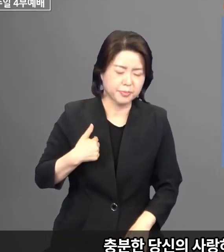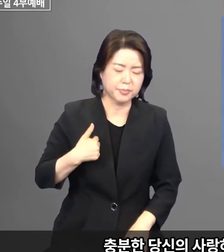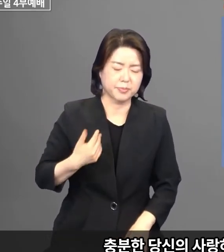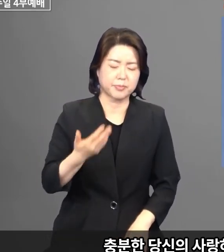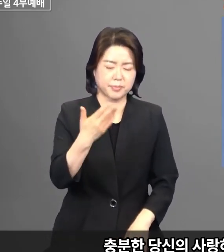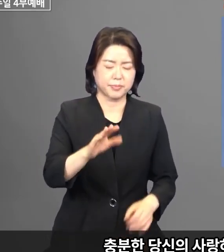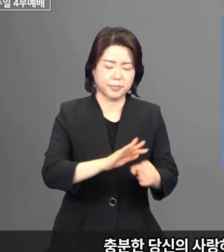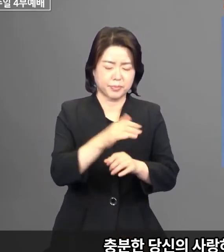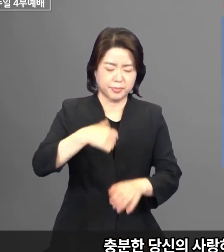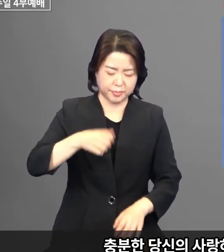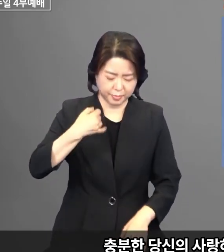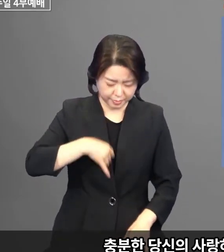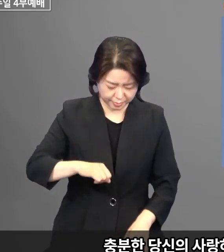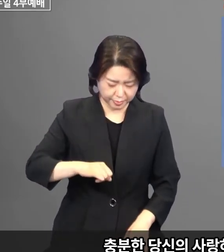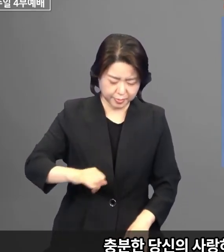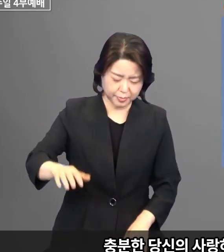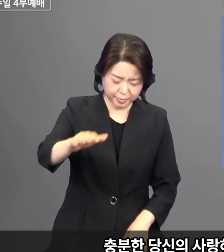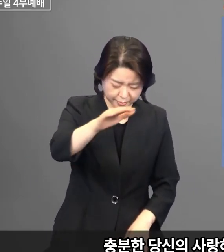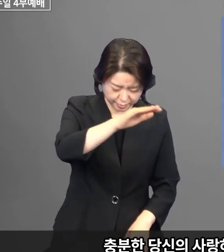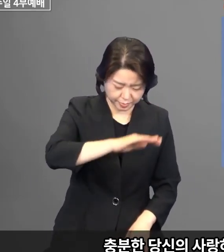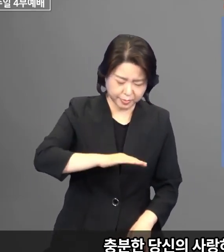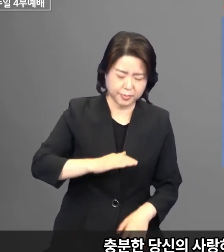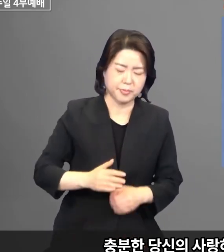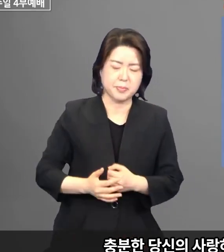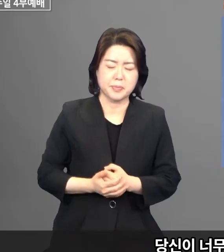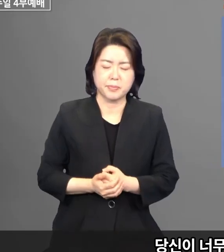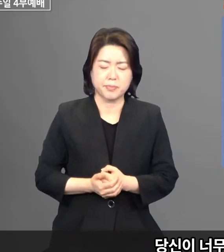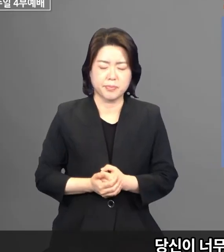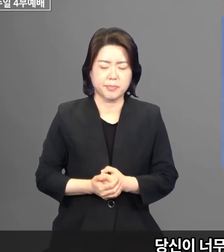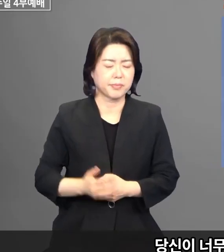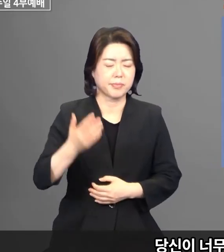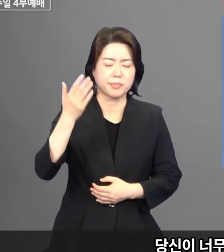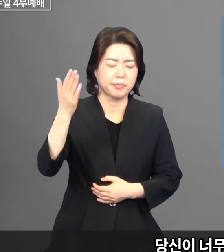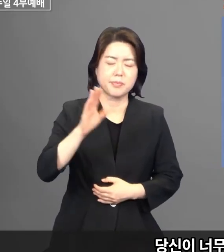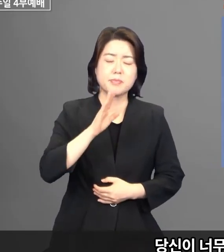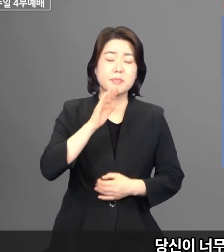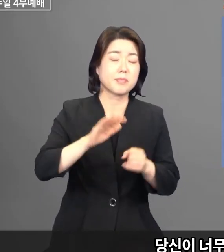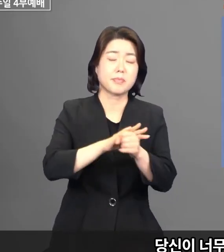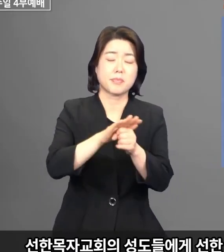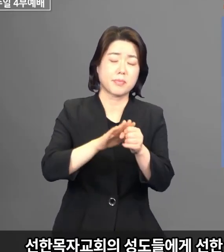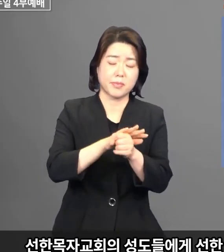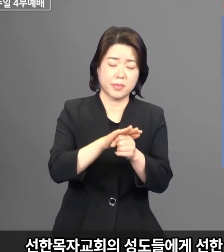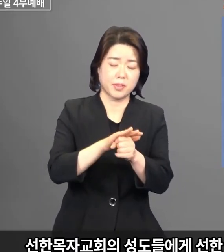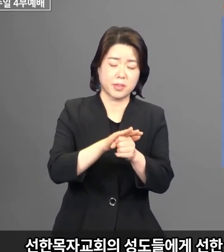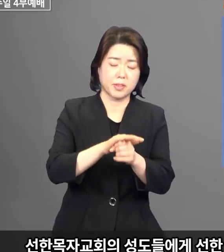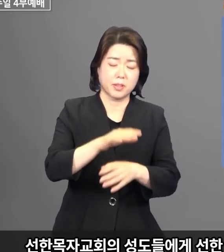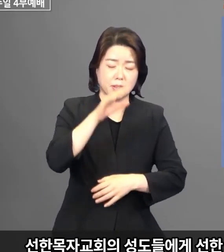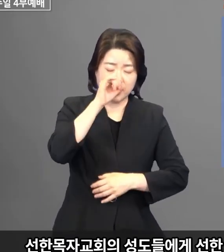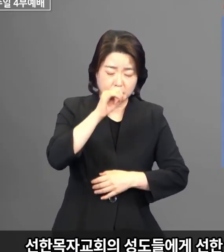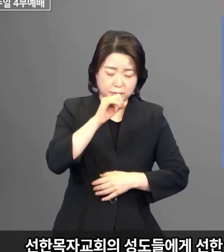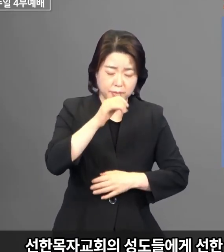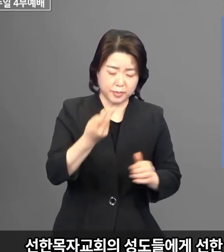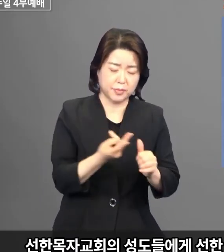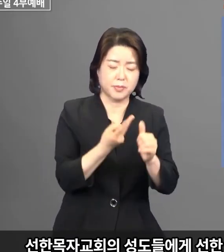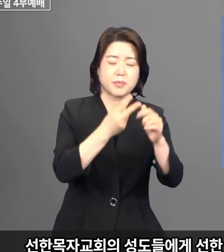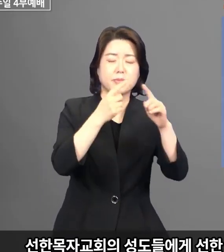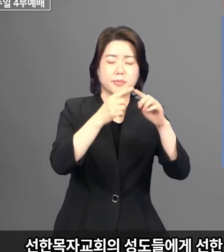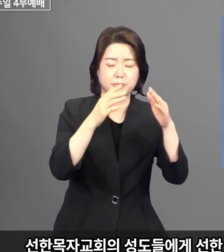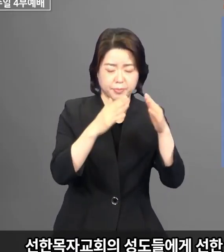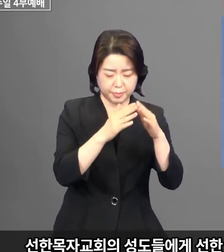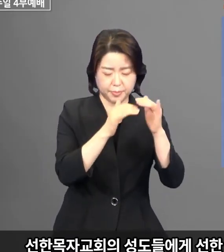사랑하는 아들과 딸들에게, 당신이 너무 사랑하시는 선한 목자교회